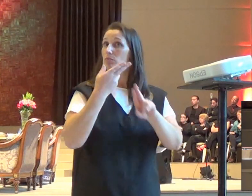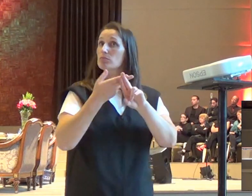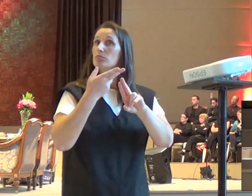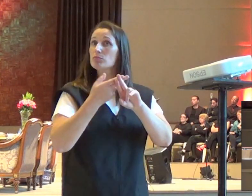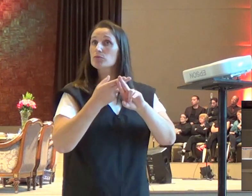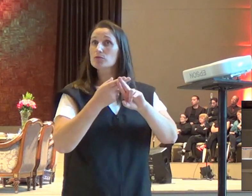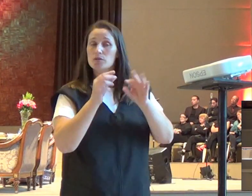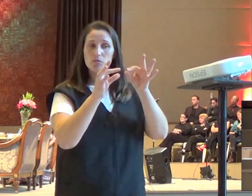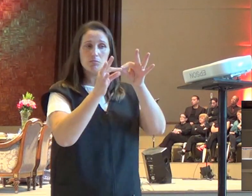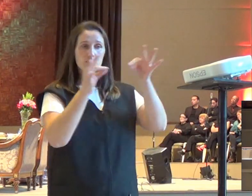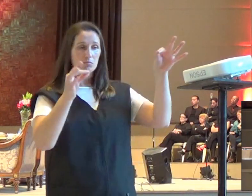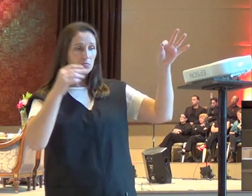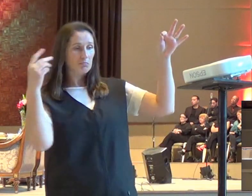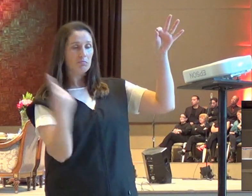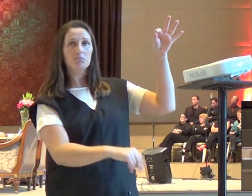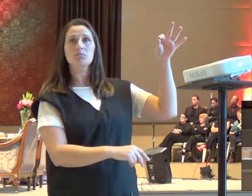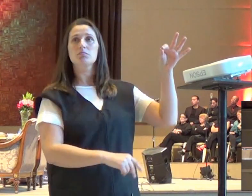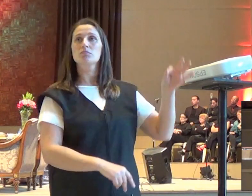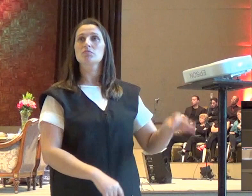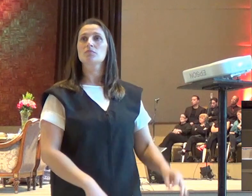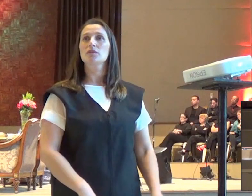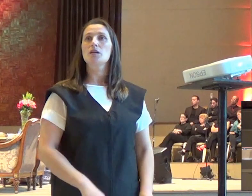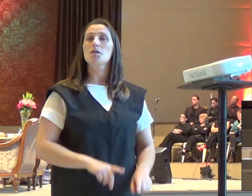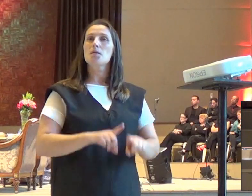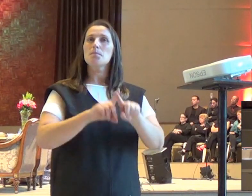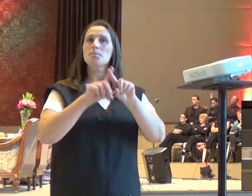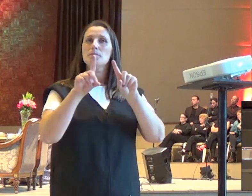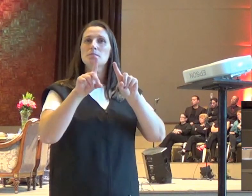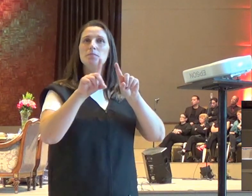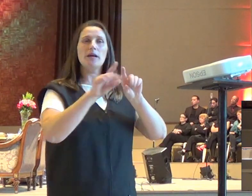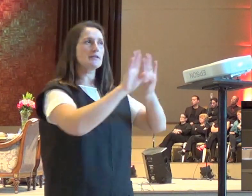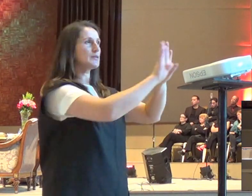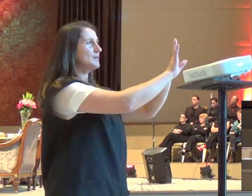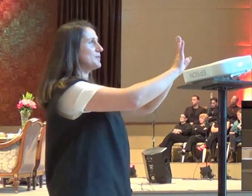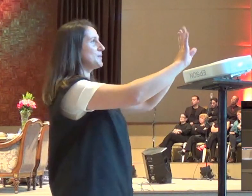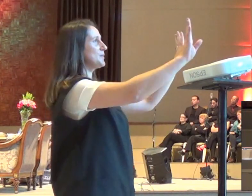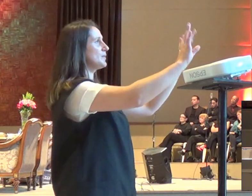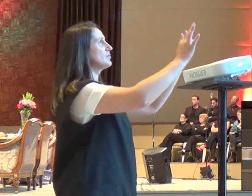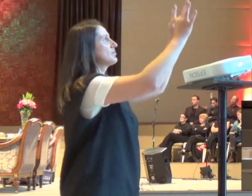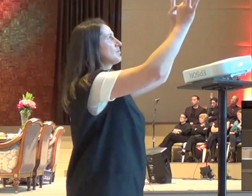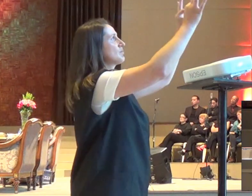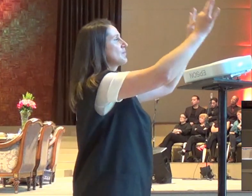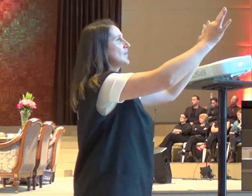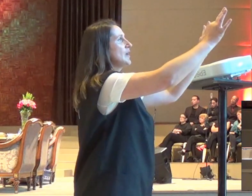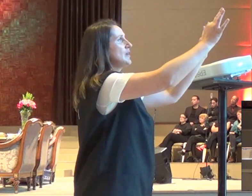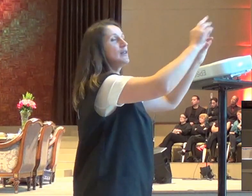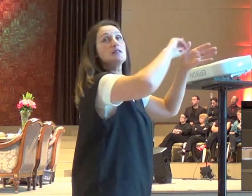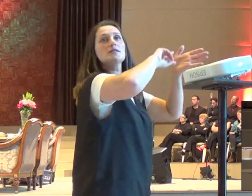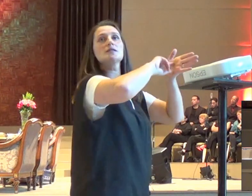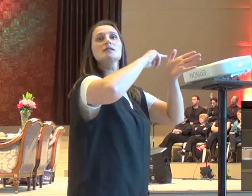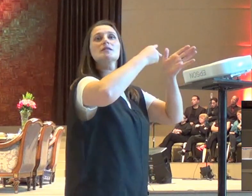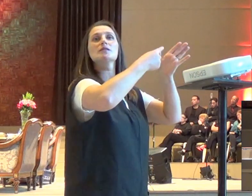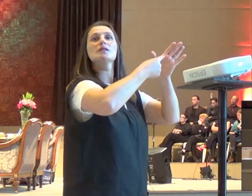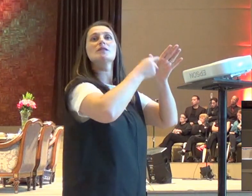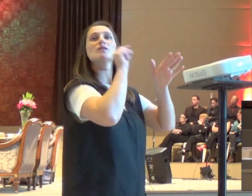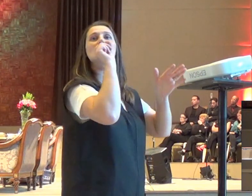no máximo mas ela ficava pendurada lá num lugar e ela era o símbolo da justiça